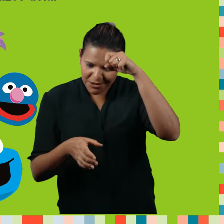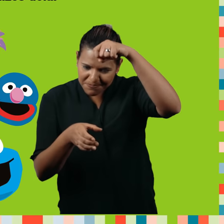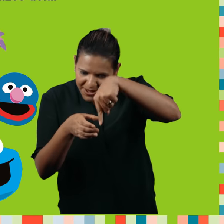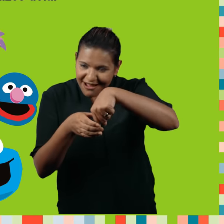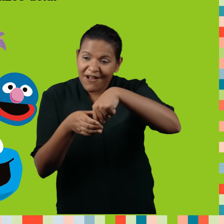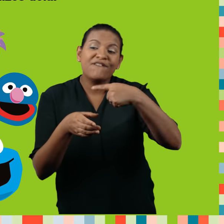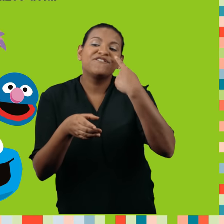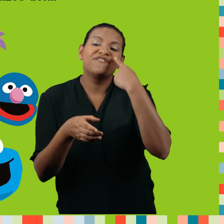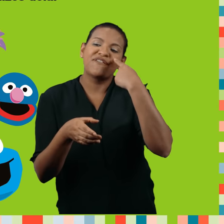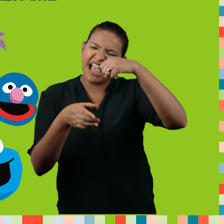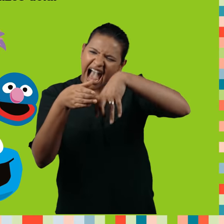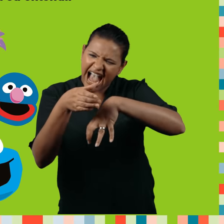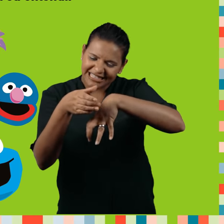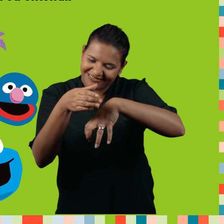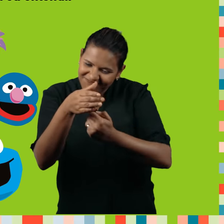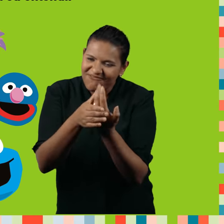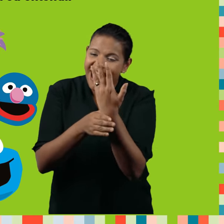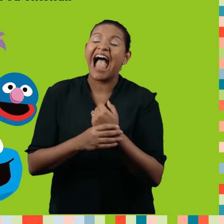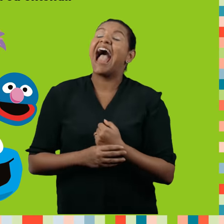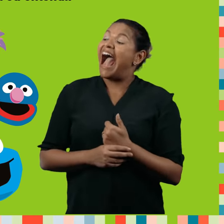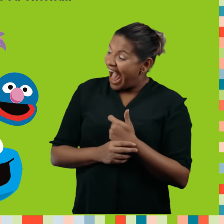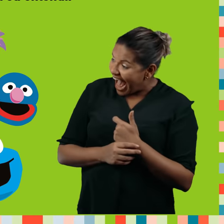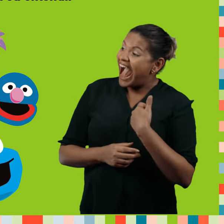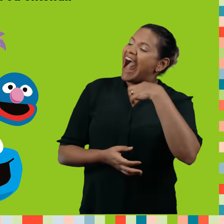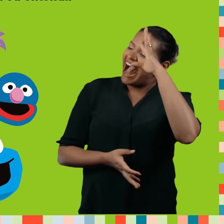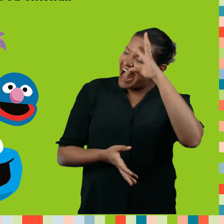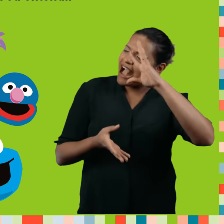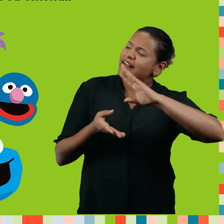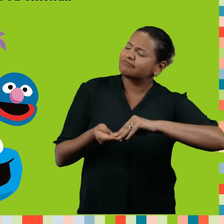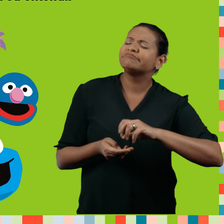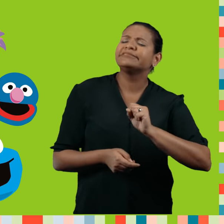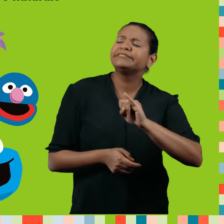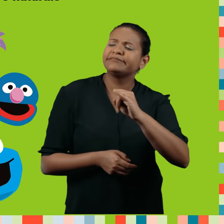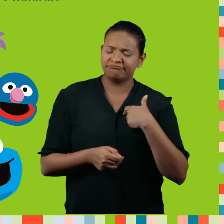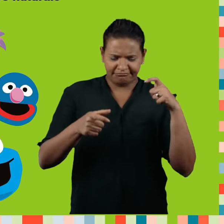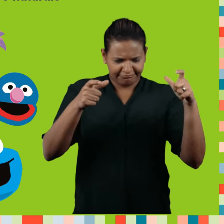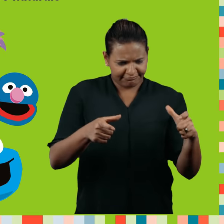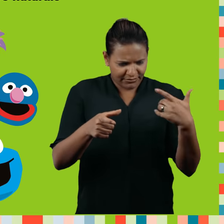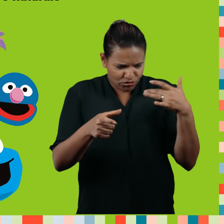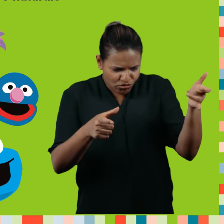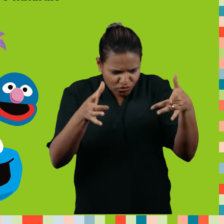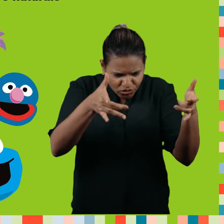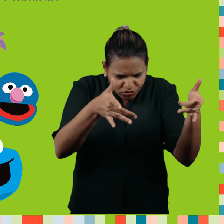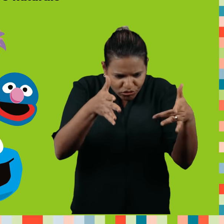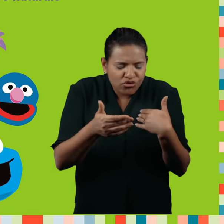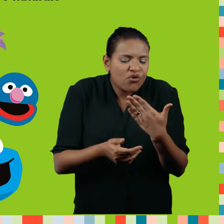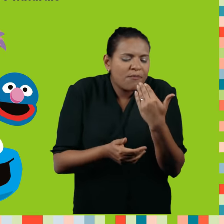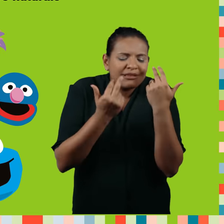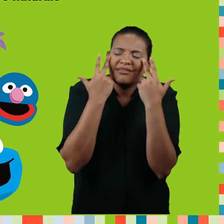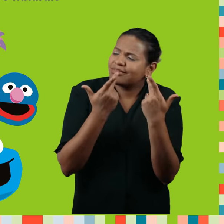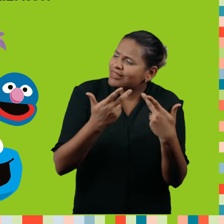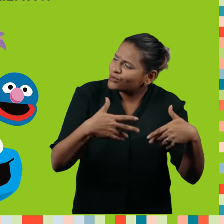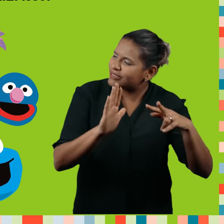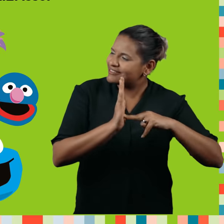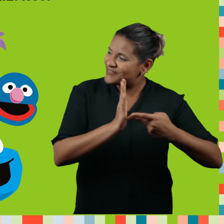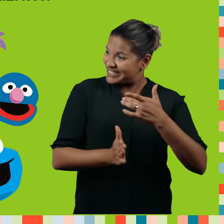as raízes dela. Então eu acho que agora eu entendi. Se eu colorir meu prato com alimentos